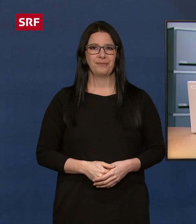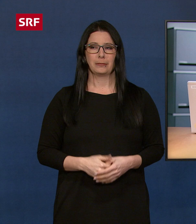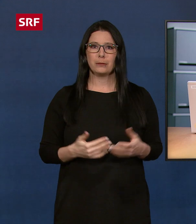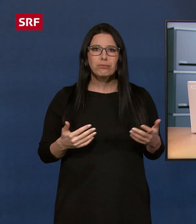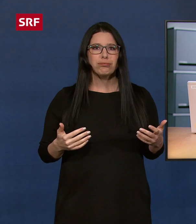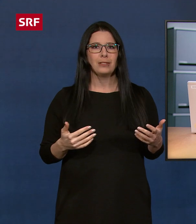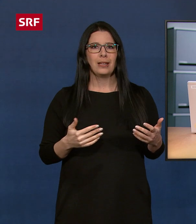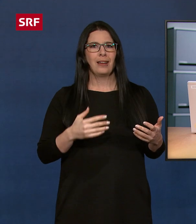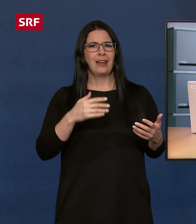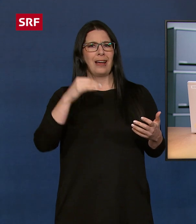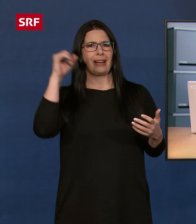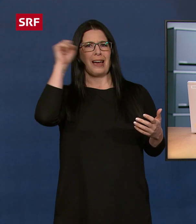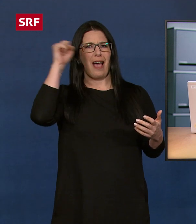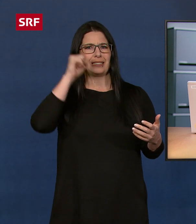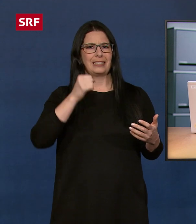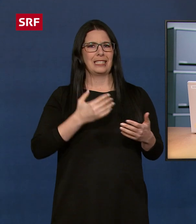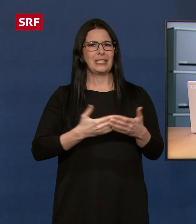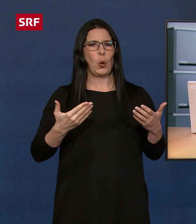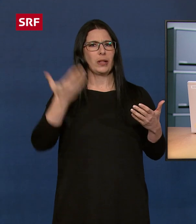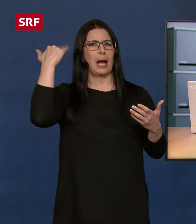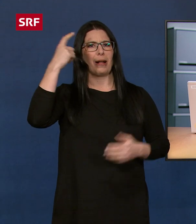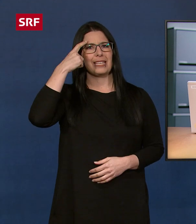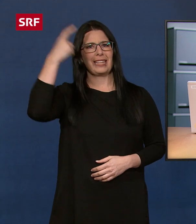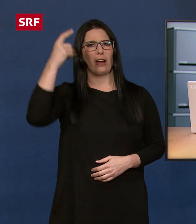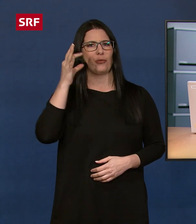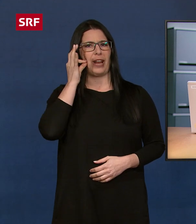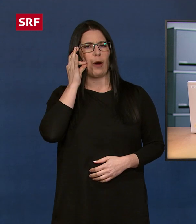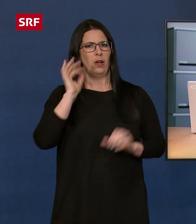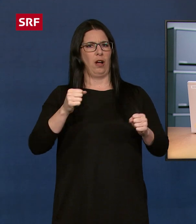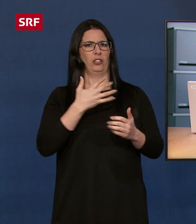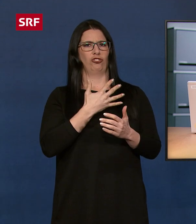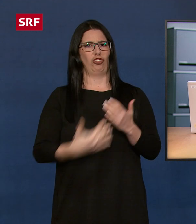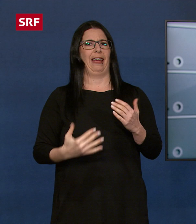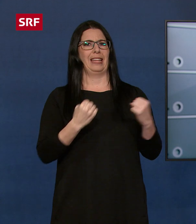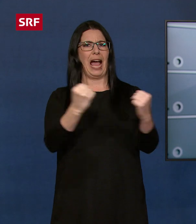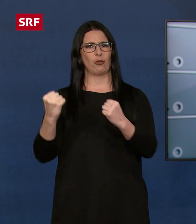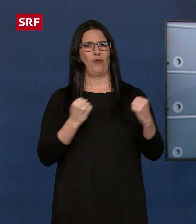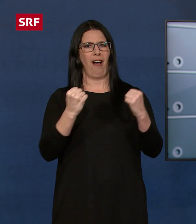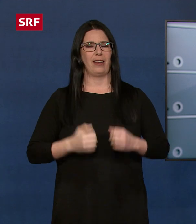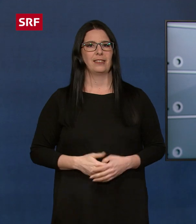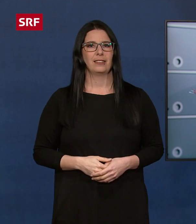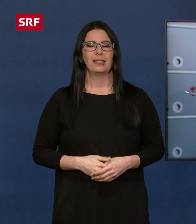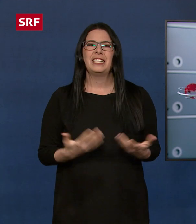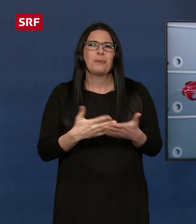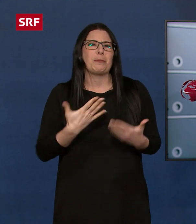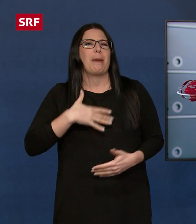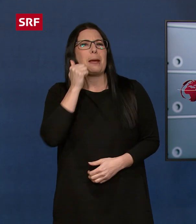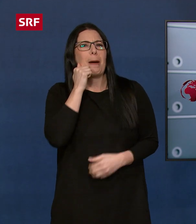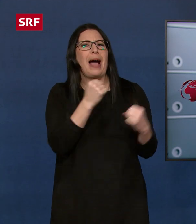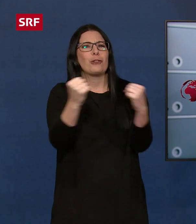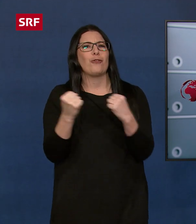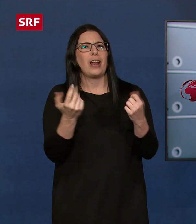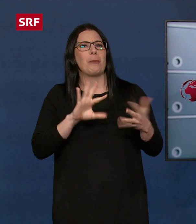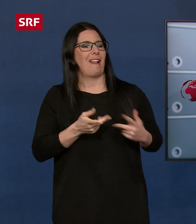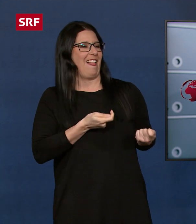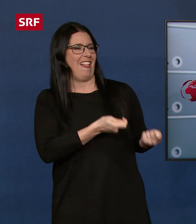Ich finde es etwas krass, dass man Vino fand, dass Frauen nicht so gut Auto fahren können. Manchmal, wenn meine Mutter fährt, machen wir manchmal